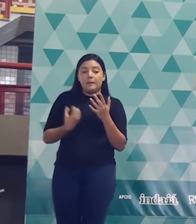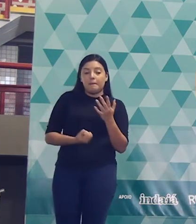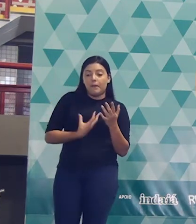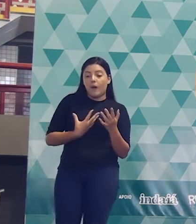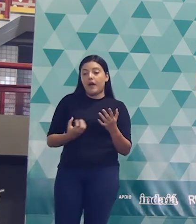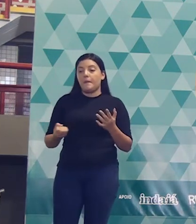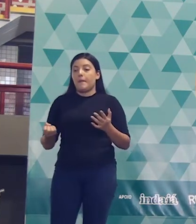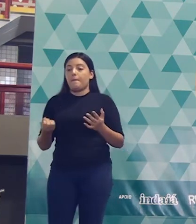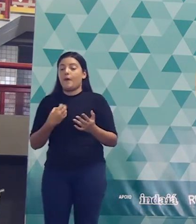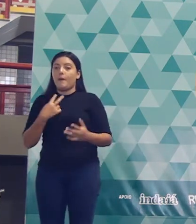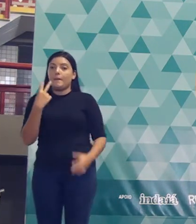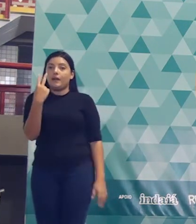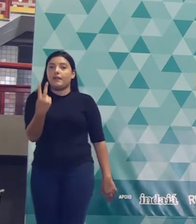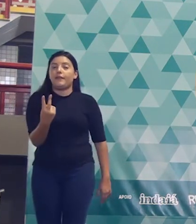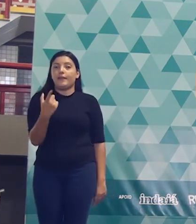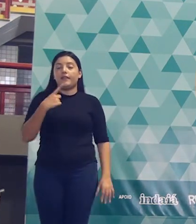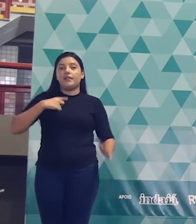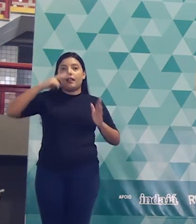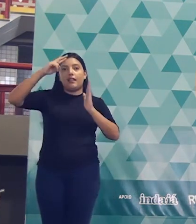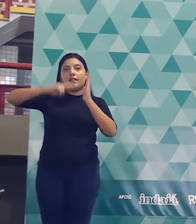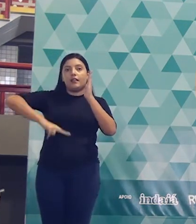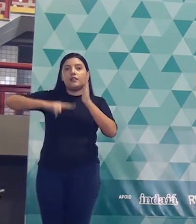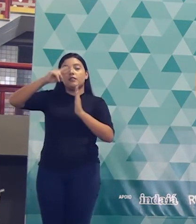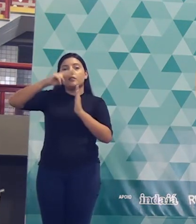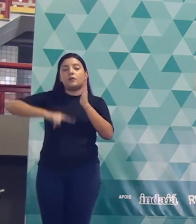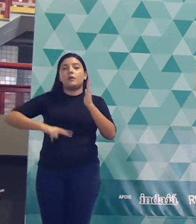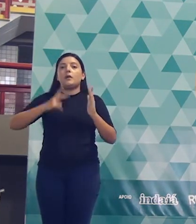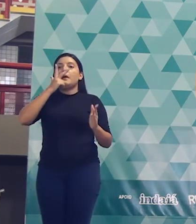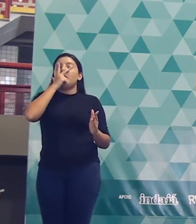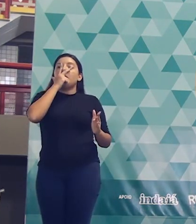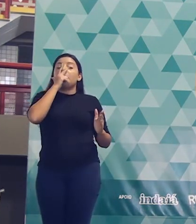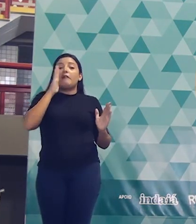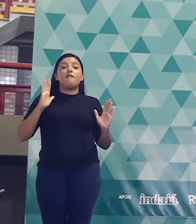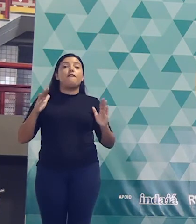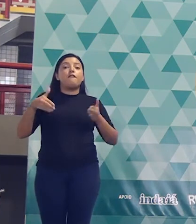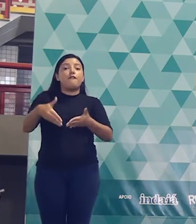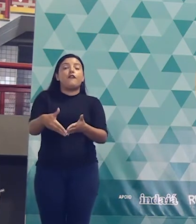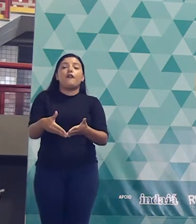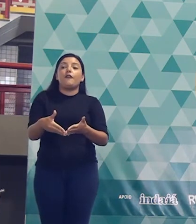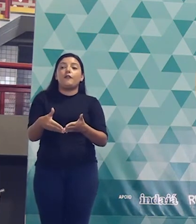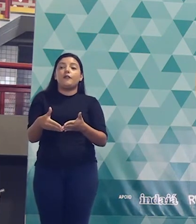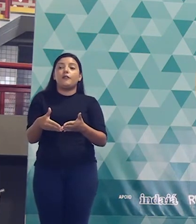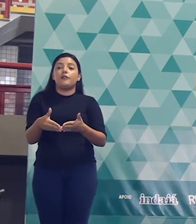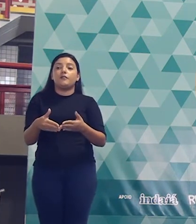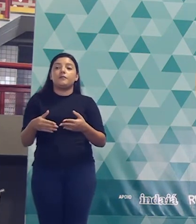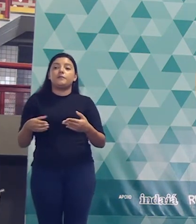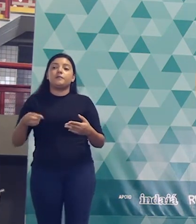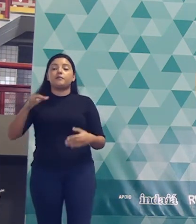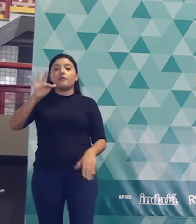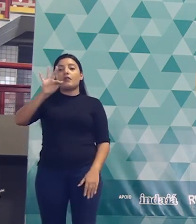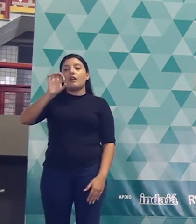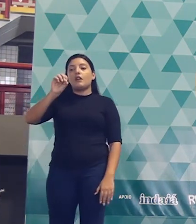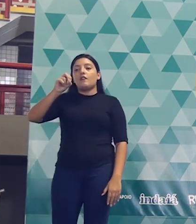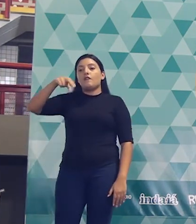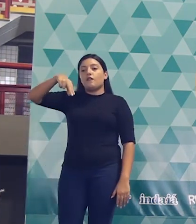a nossa leitura se baseou quase que exclusivamente a partir de quê? Dos recursos